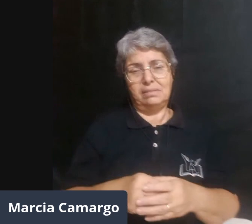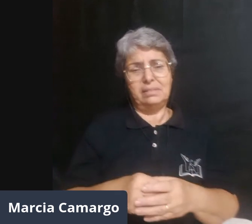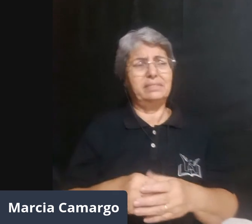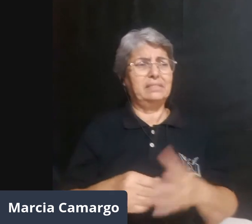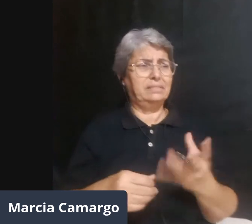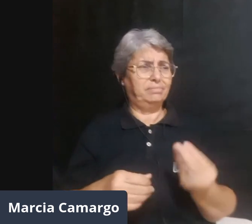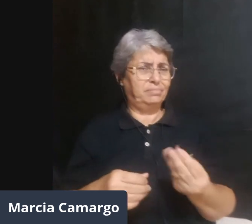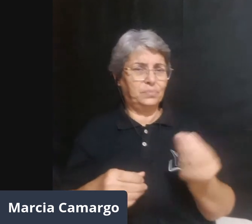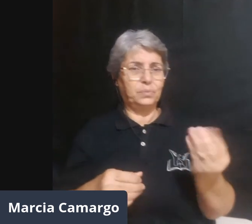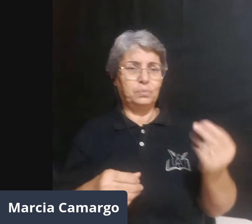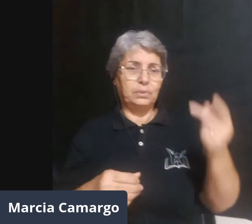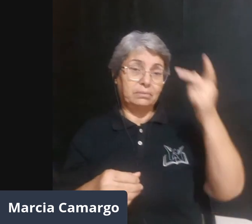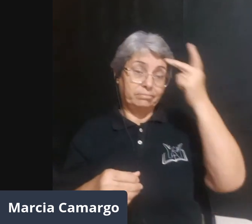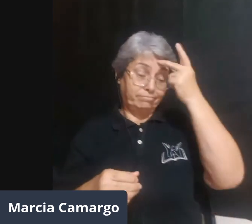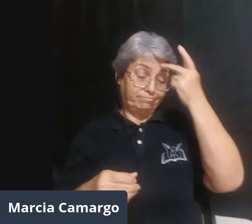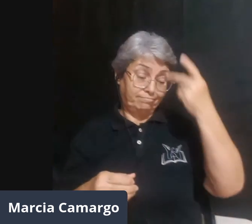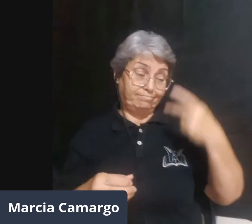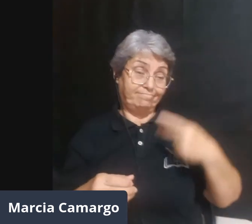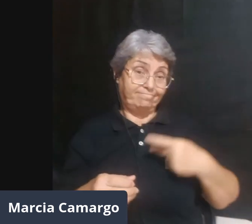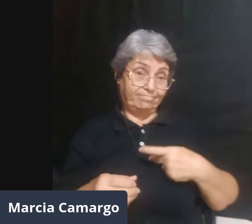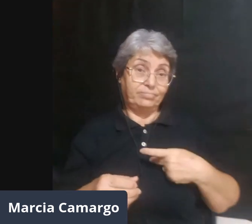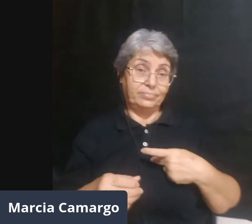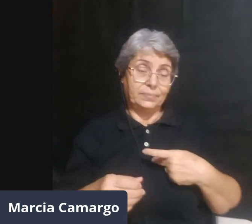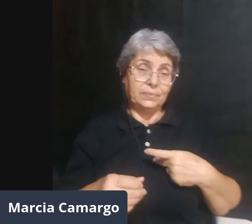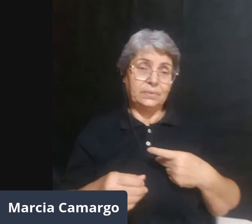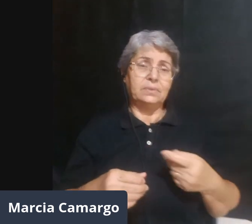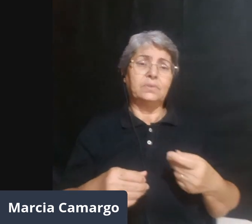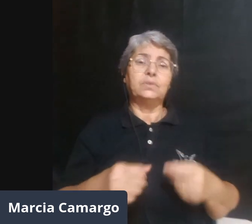nas histórias bíblicas do Velho e do Novo Testamento.